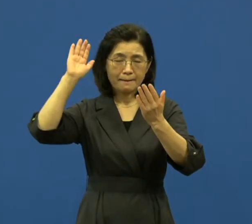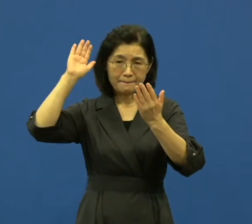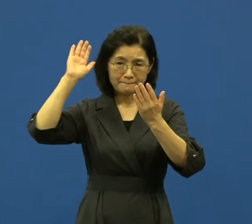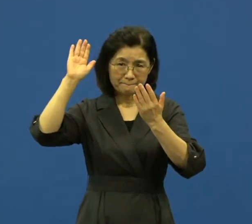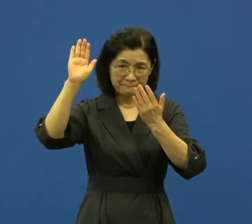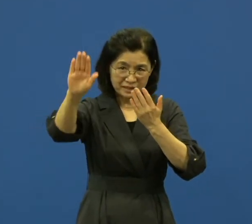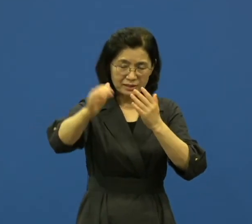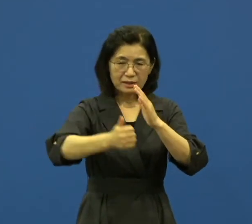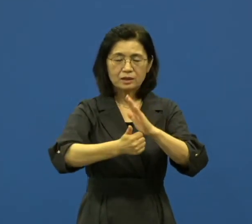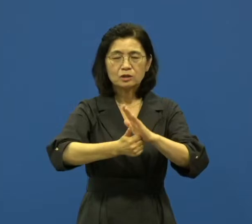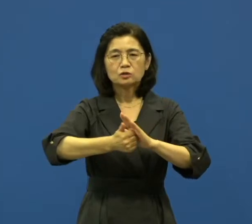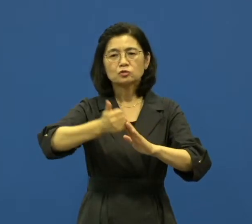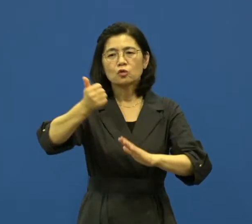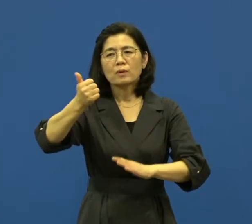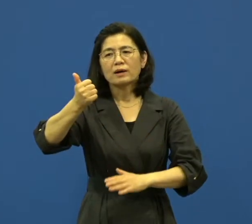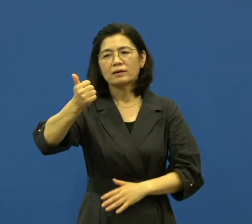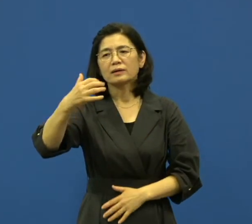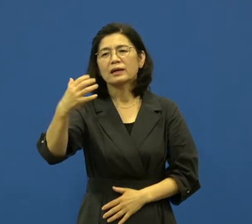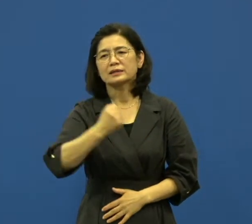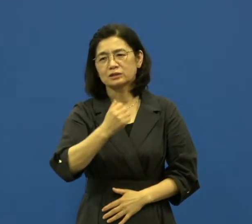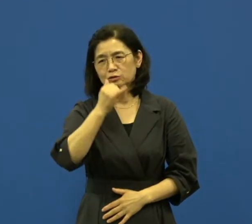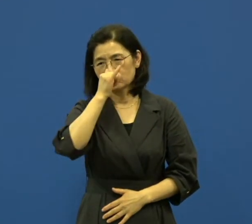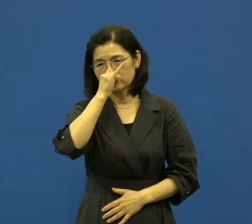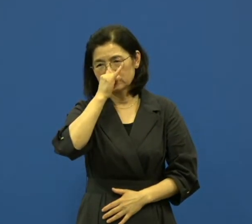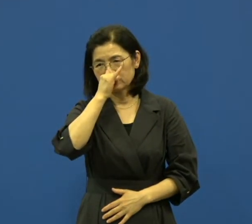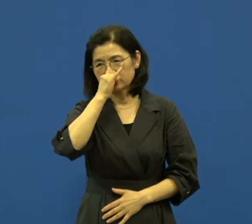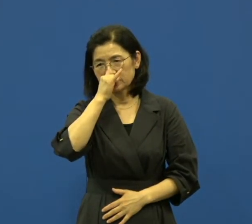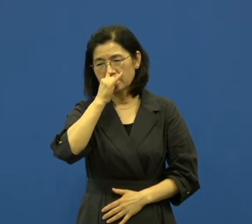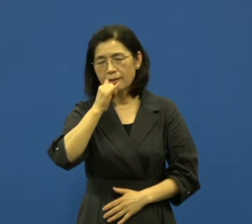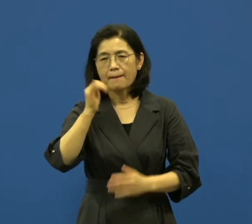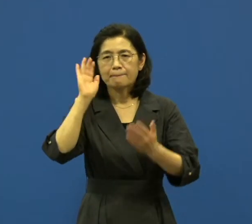미래 소망에 기초를 하기 때문에 믿음이 필요한 것입니다.